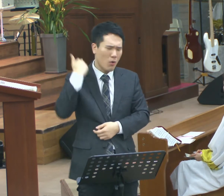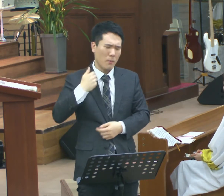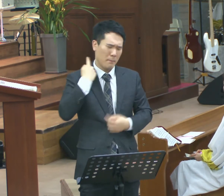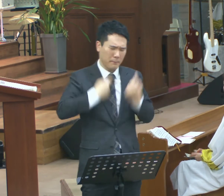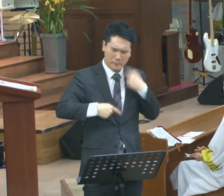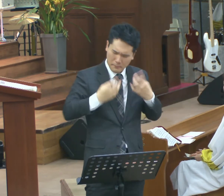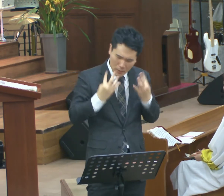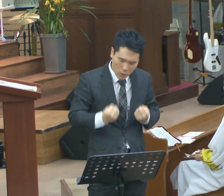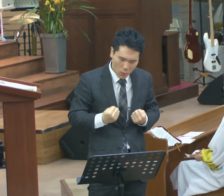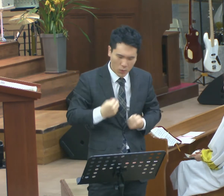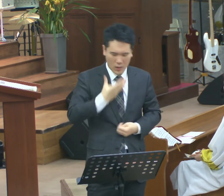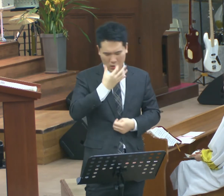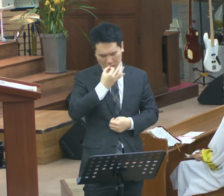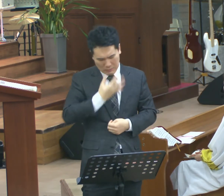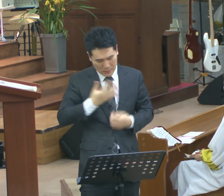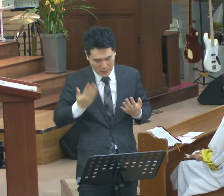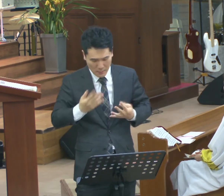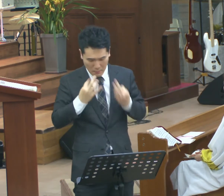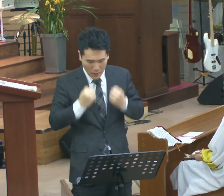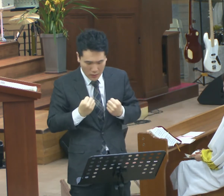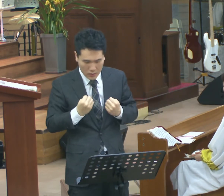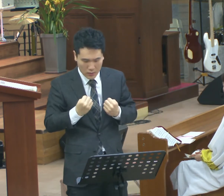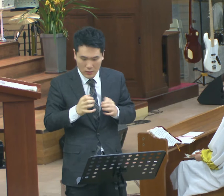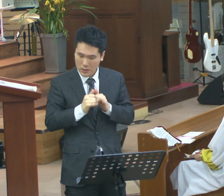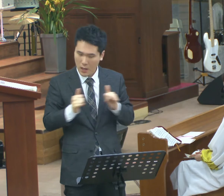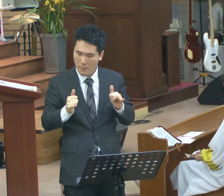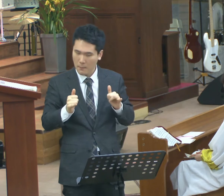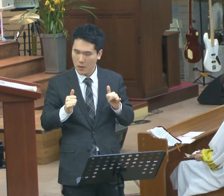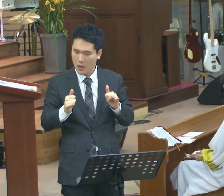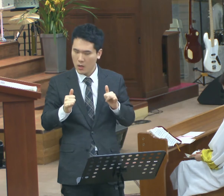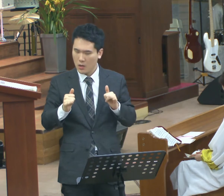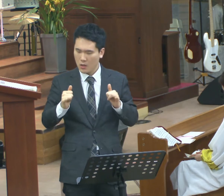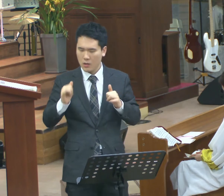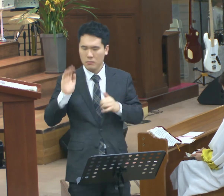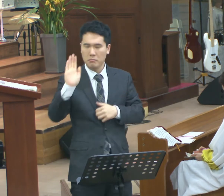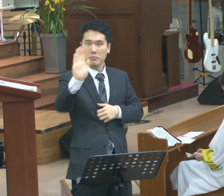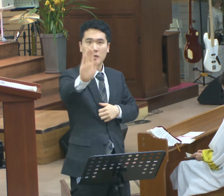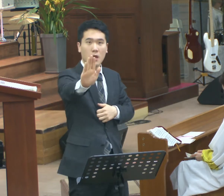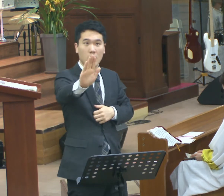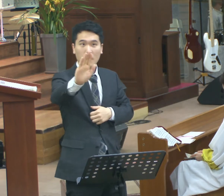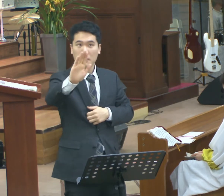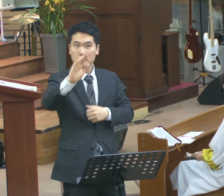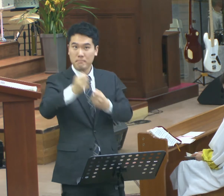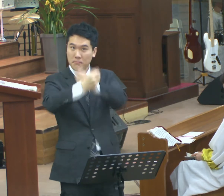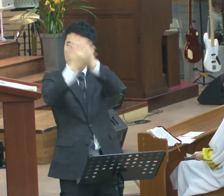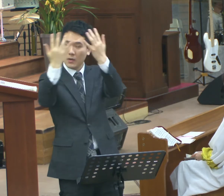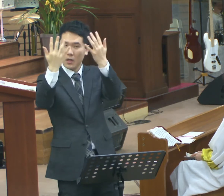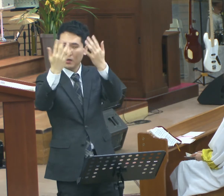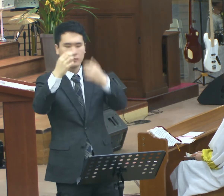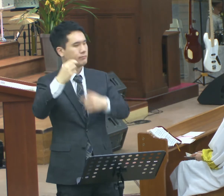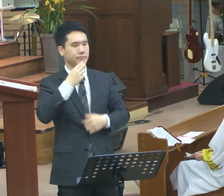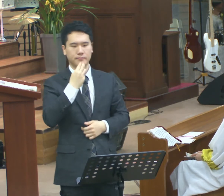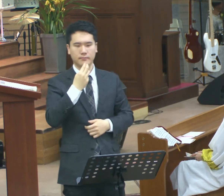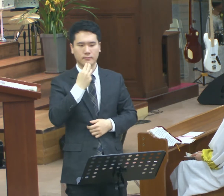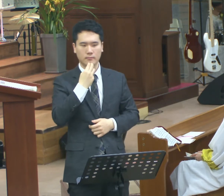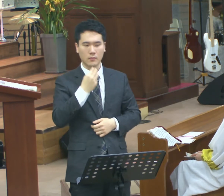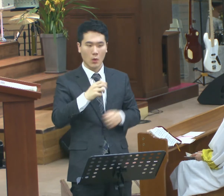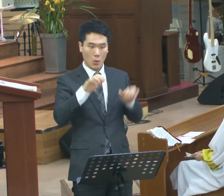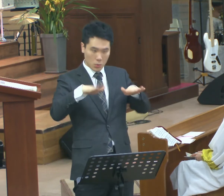힘든 사람이 미래를 좋게 전망할 수 있는가? 아닌 것이죠. 오늘 오병이어의 사건 후에 예수님께서 그 무리를